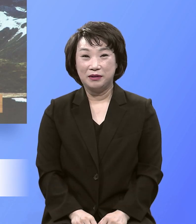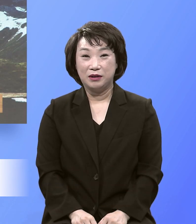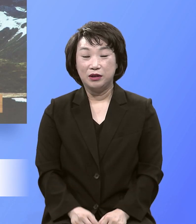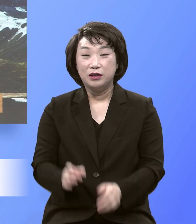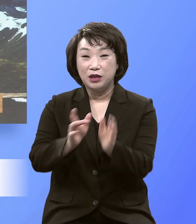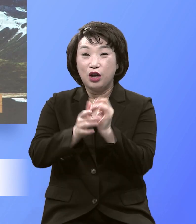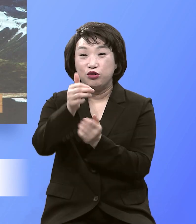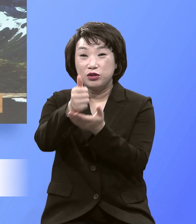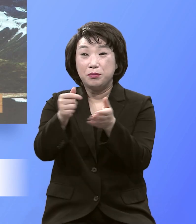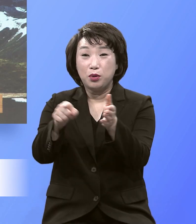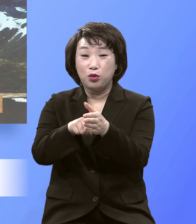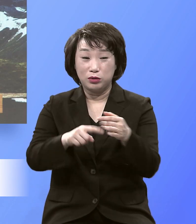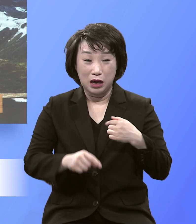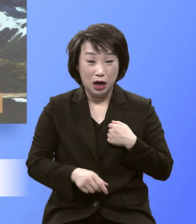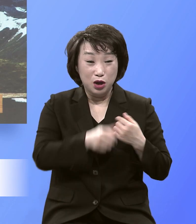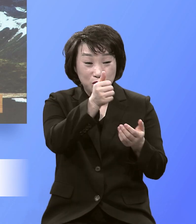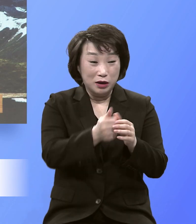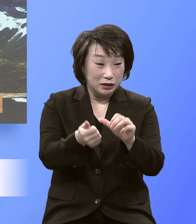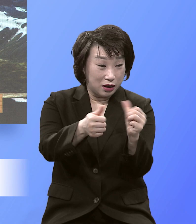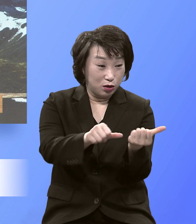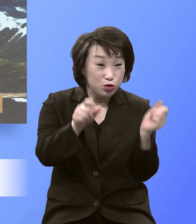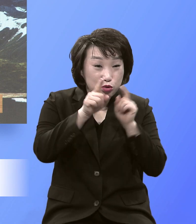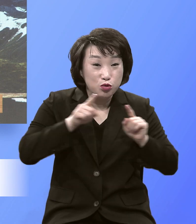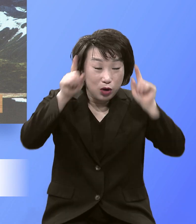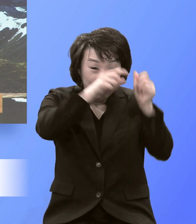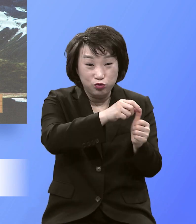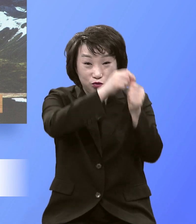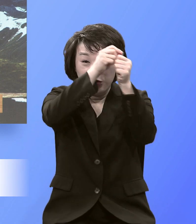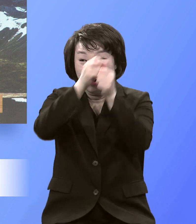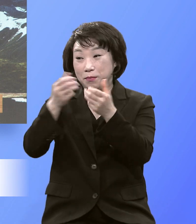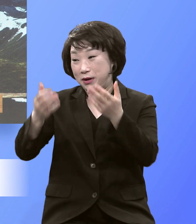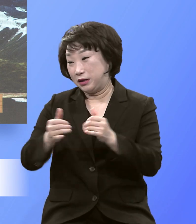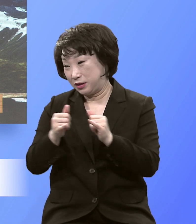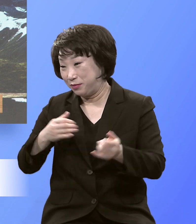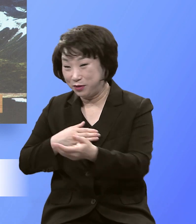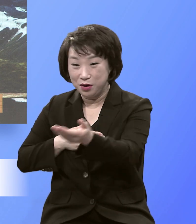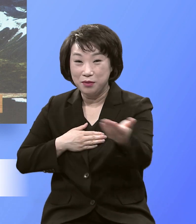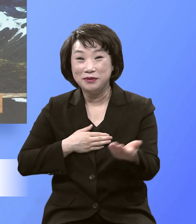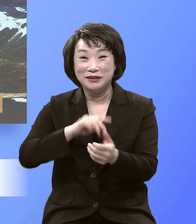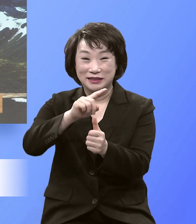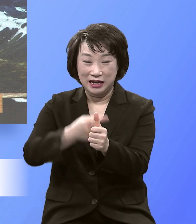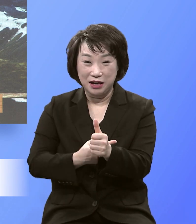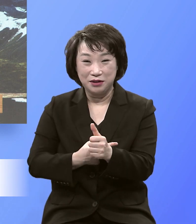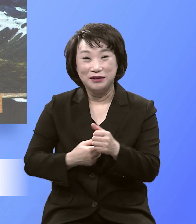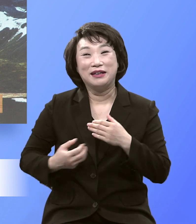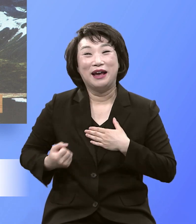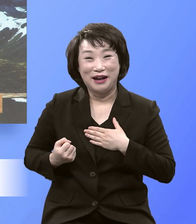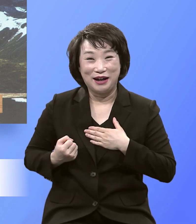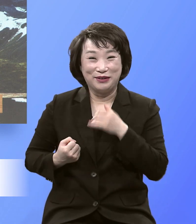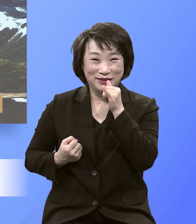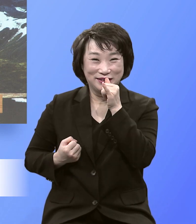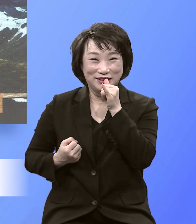예수 믿고 죄와 사망과 지옥에서 구원받은 자는 당연히 가졌거든요.